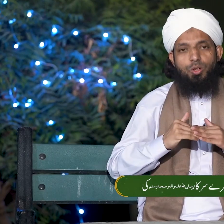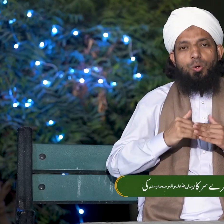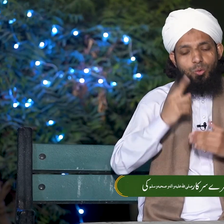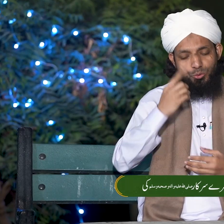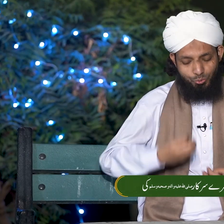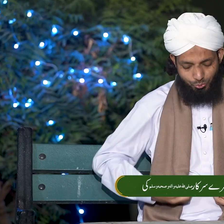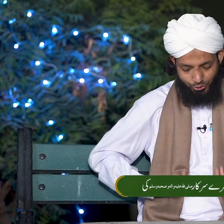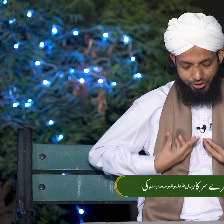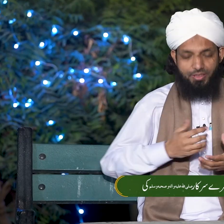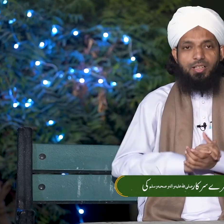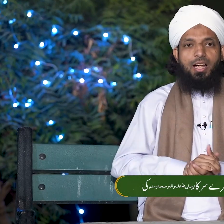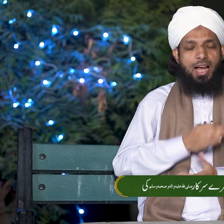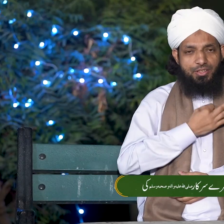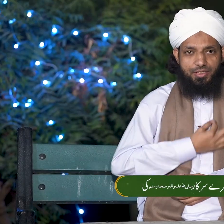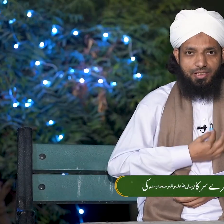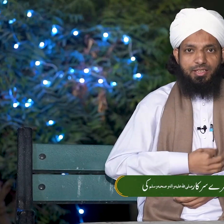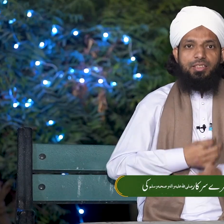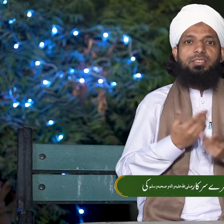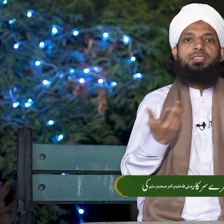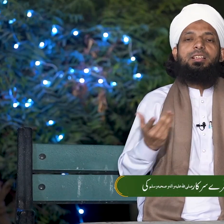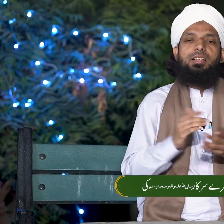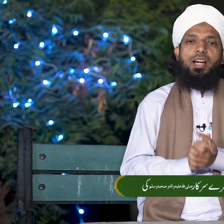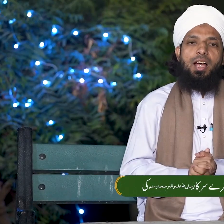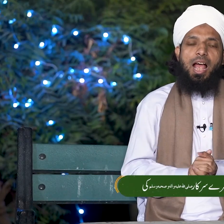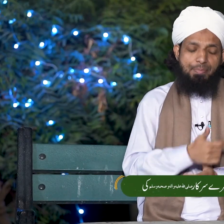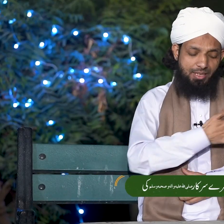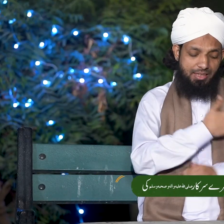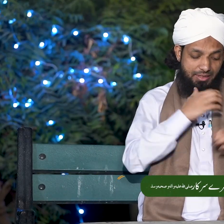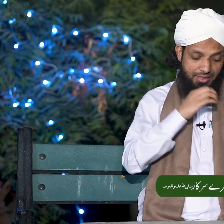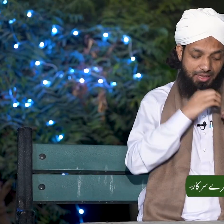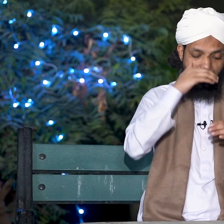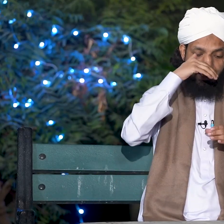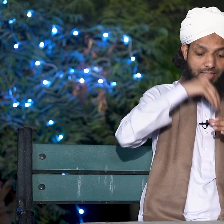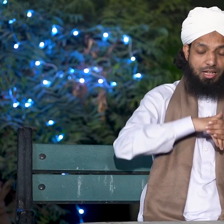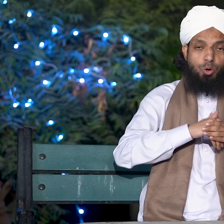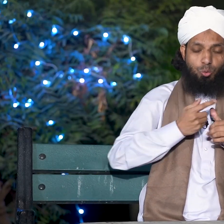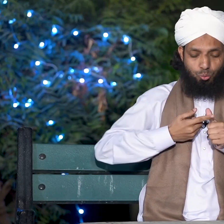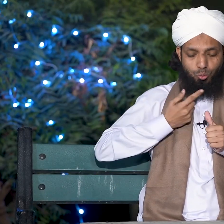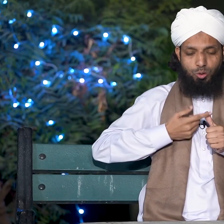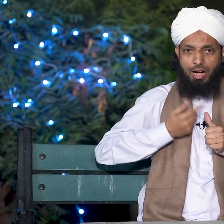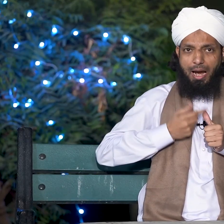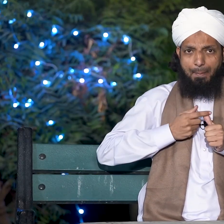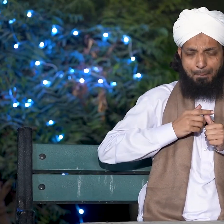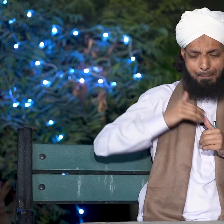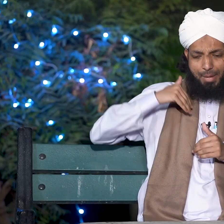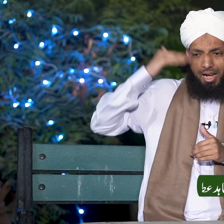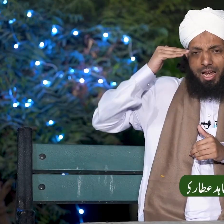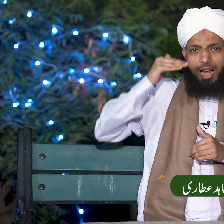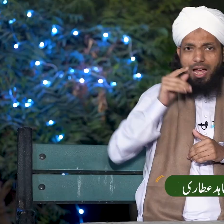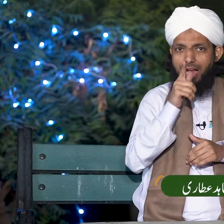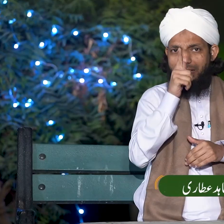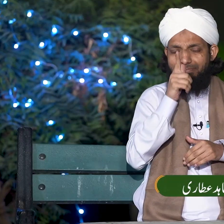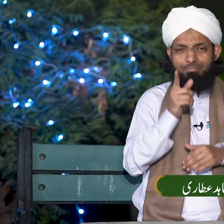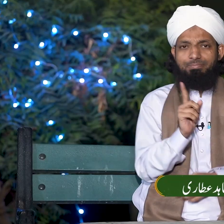ہونی چاہیے۔ عاجزی کیا ہے؟ کہ انسان اپنے دل کے اندر خود کو بڑا نہ سمجھے،